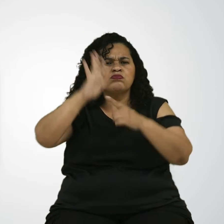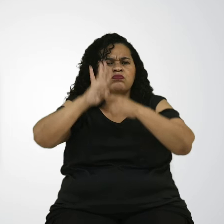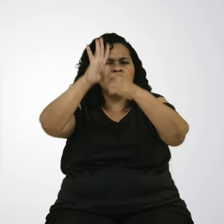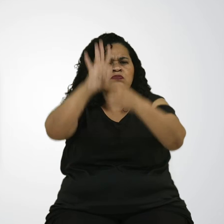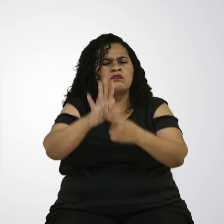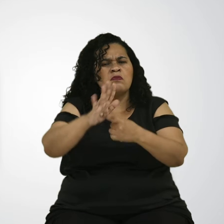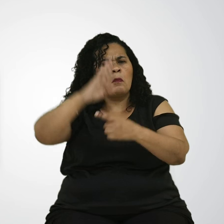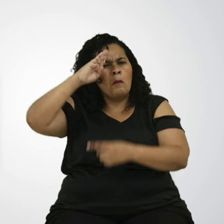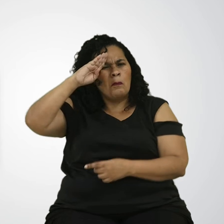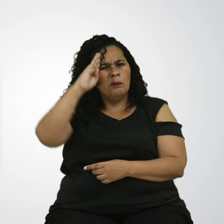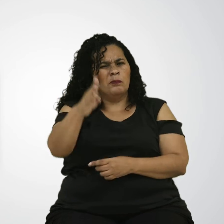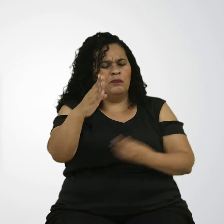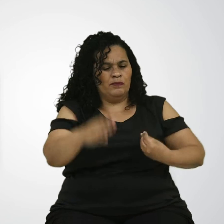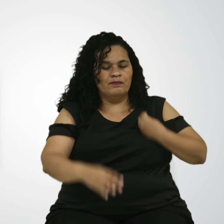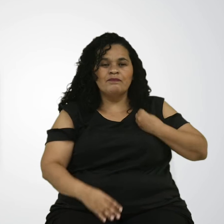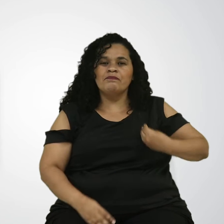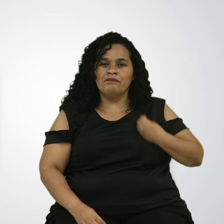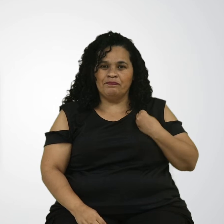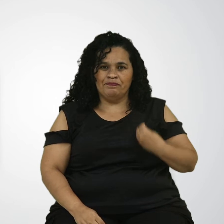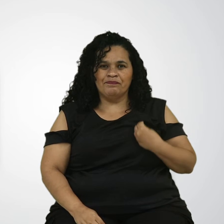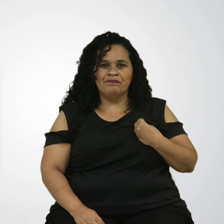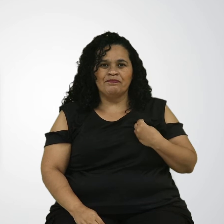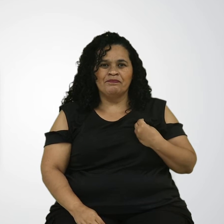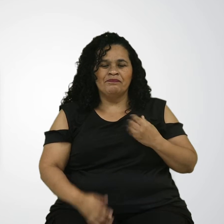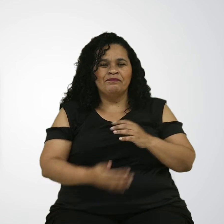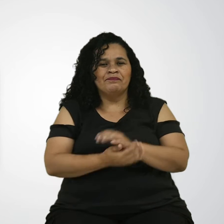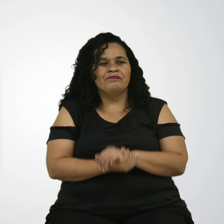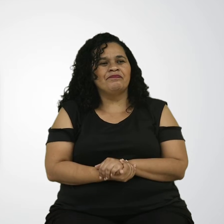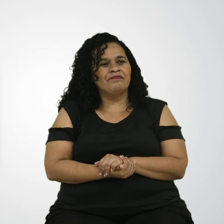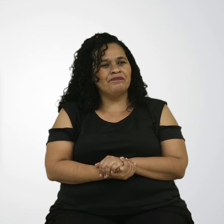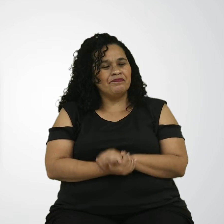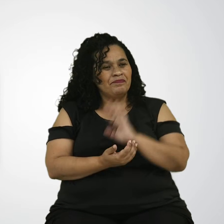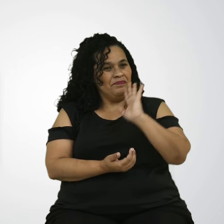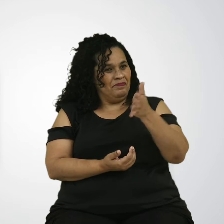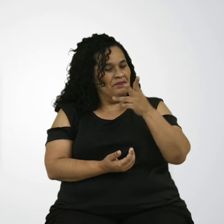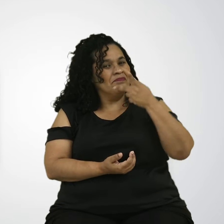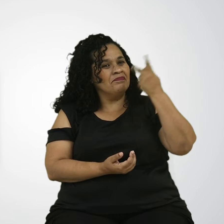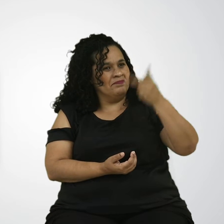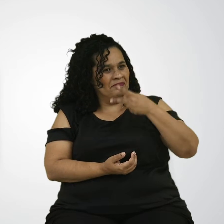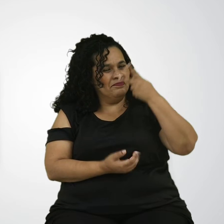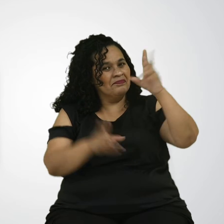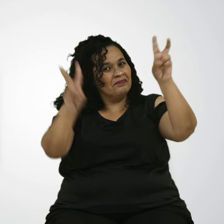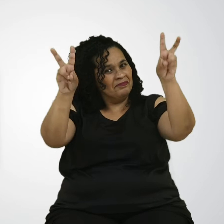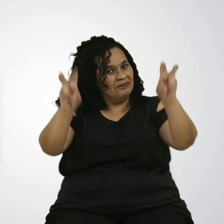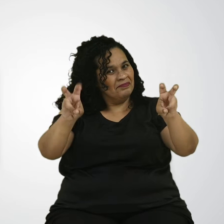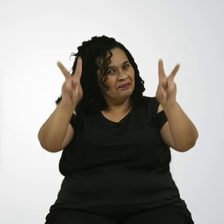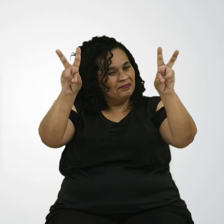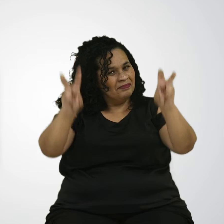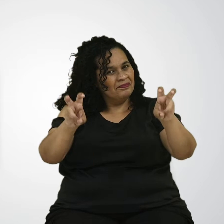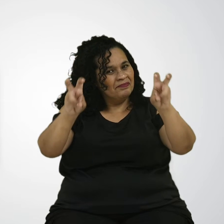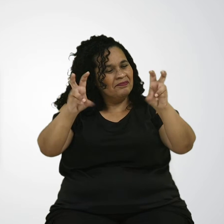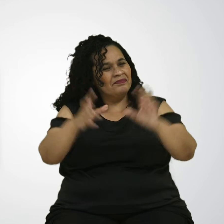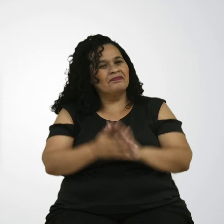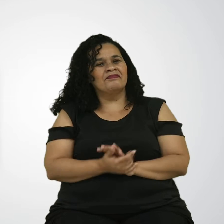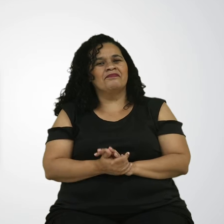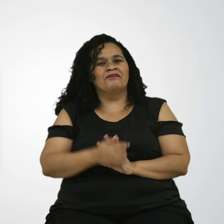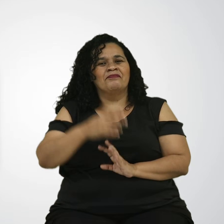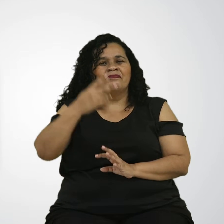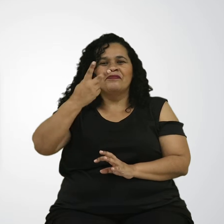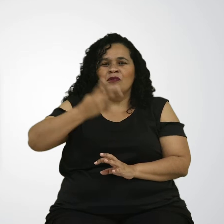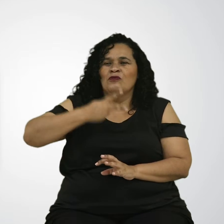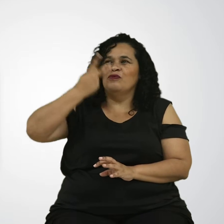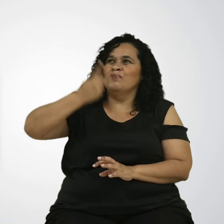né? Sim. Muito bom. Um bom pentecostal, né? Você falou que nós já tratamos desse assunto, né? Um bom pentecostal, ele diria assim, fala Deus,